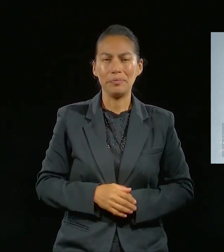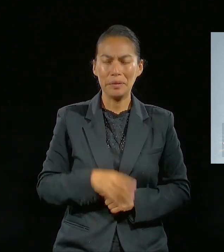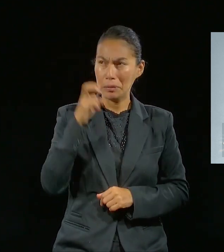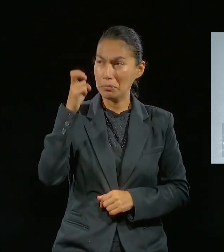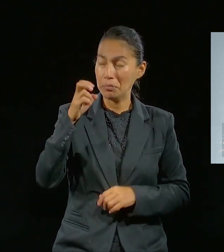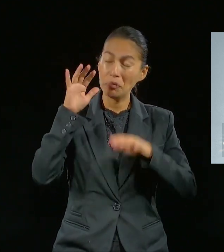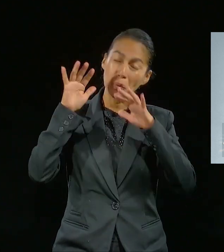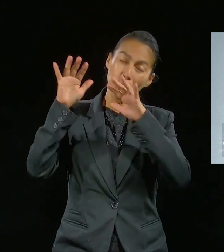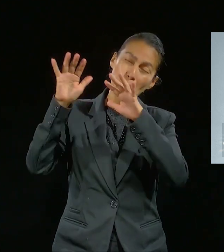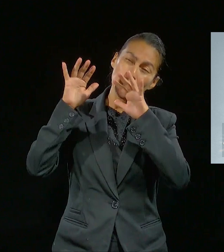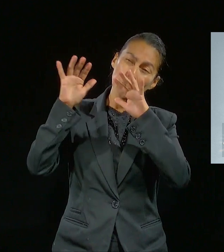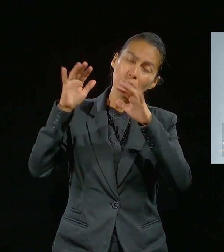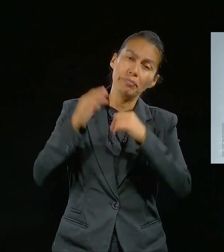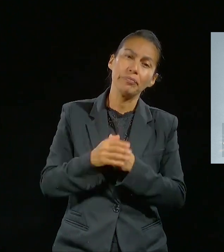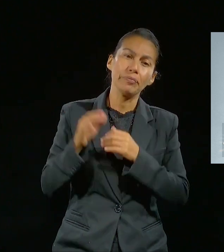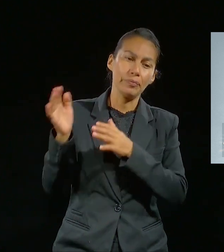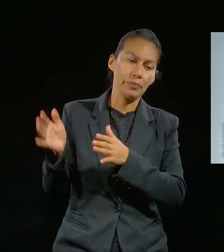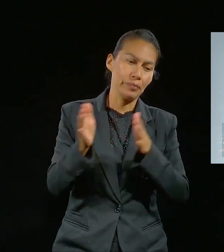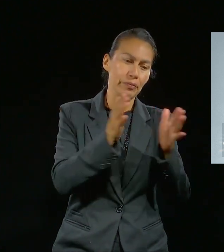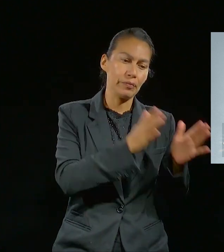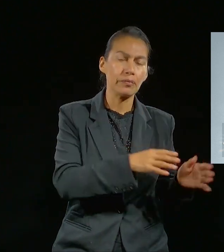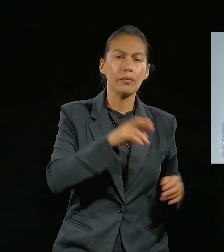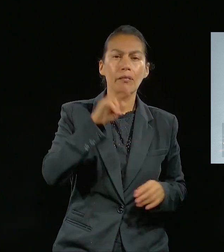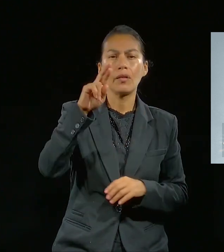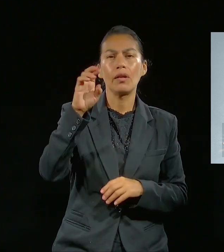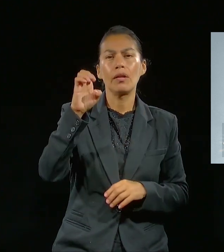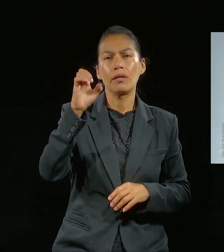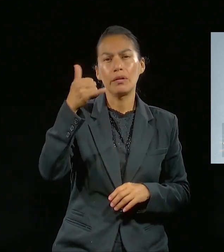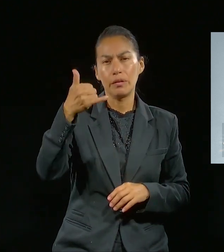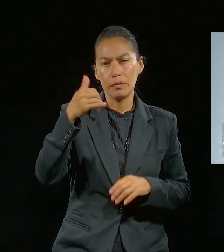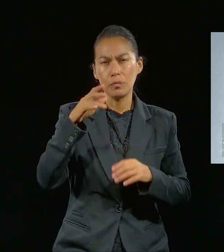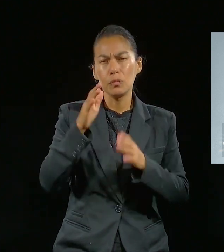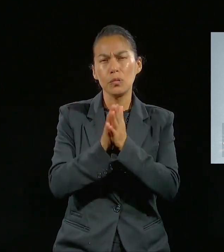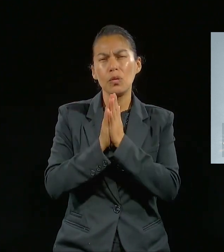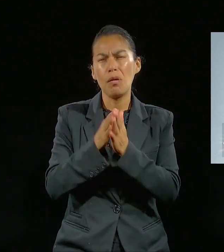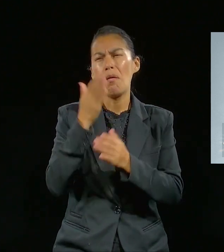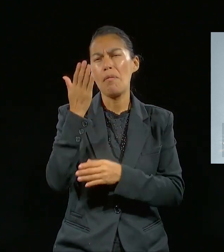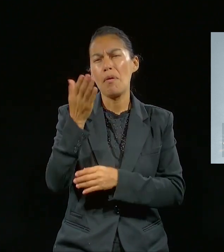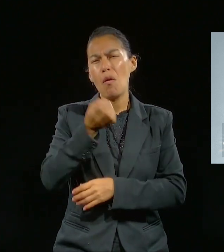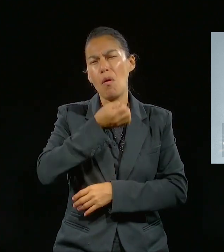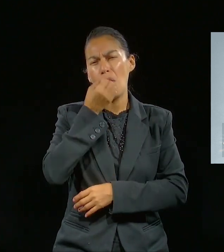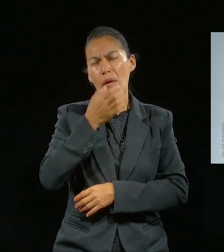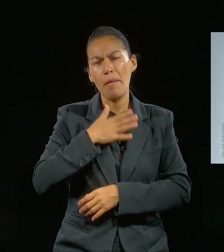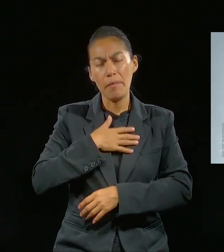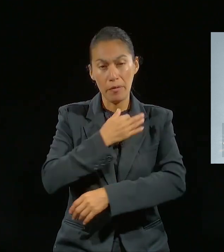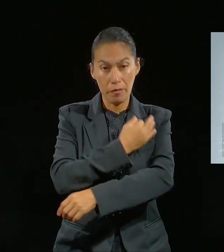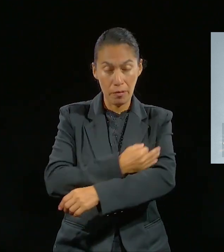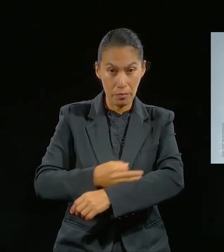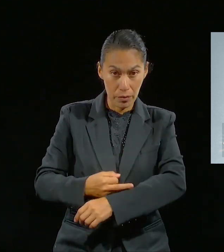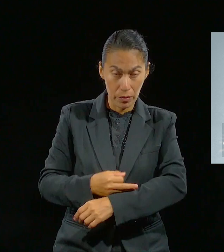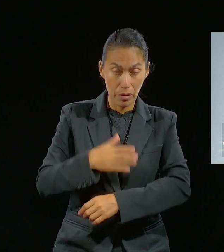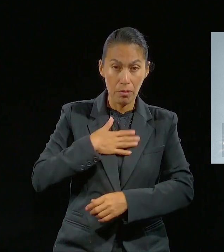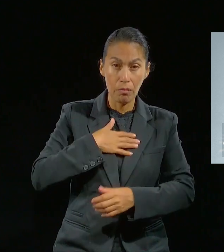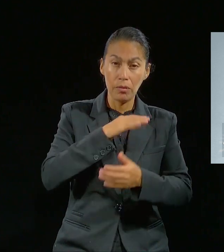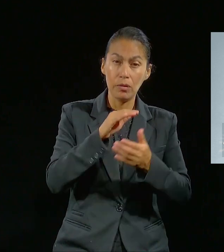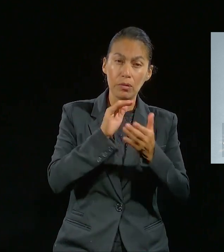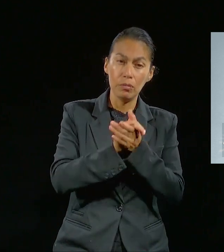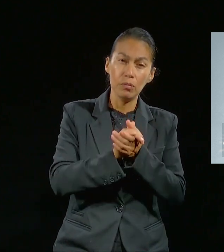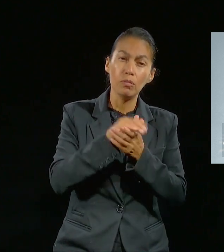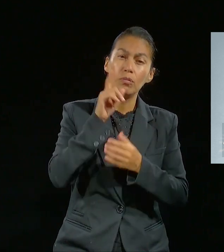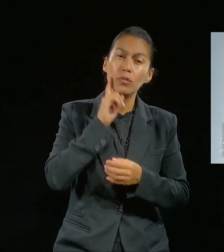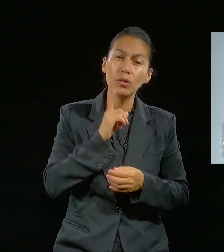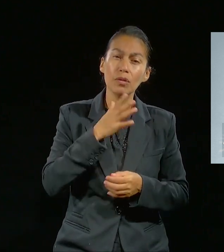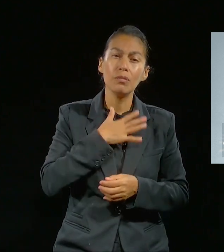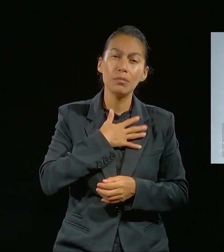maravilloso. Rey, les pido que oren por mi familia, mi esposa y mis hijos, y por mi